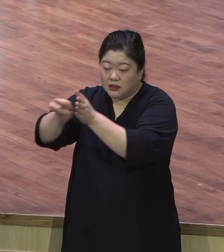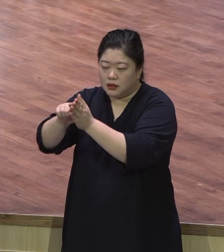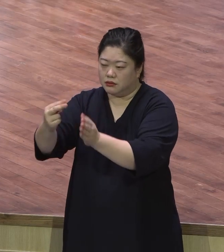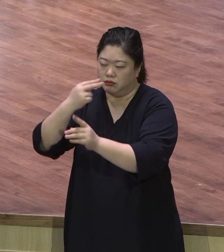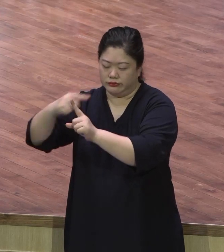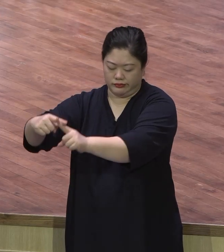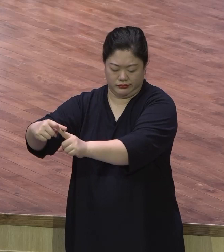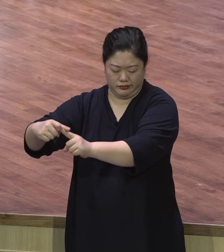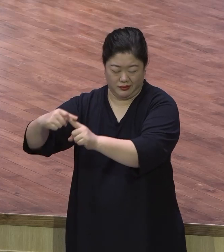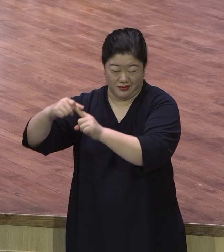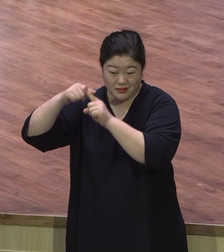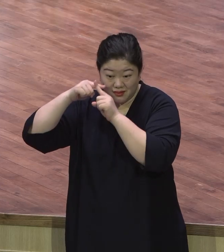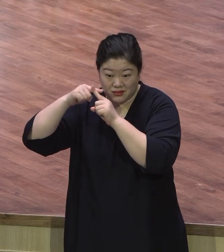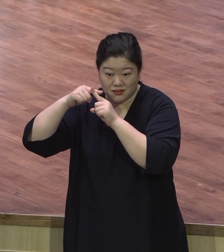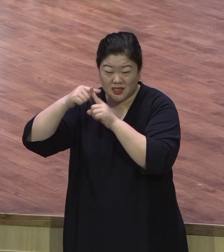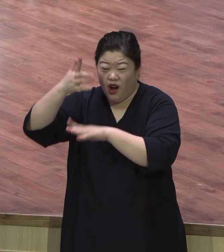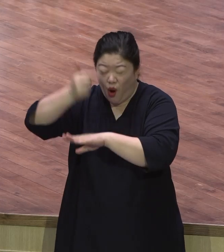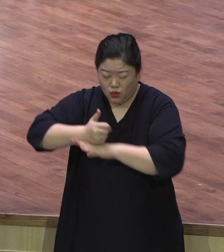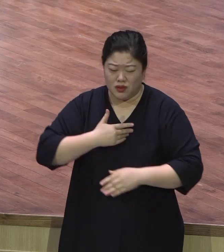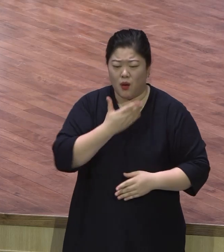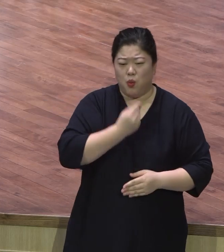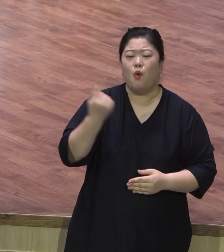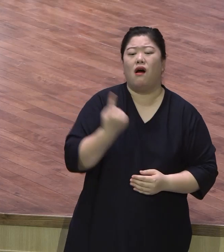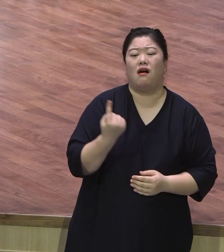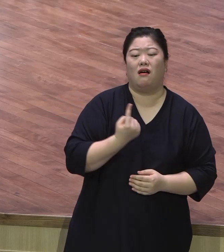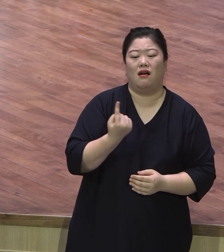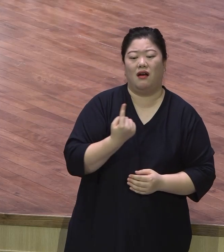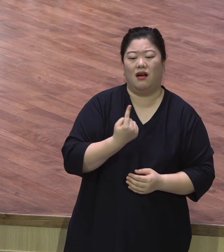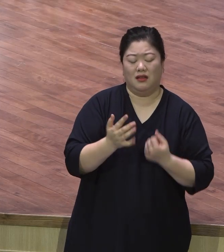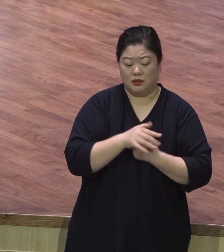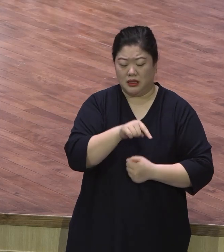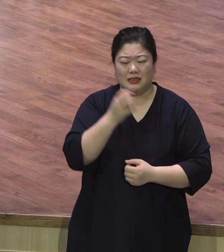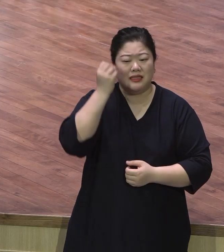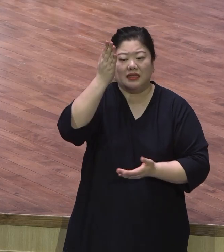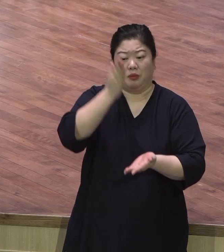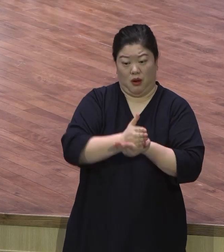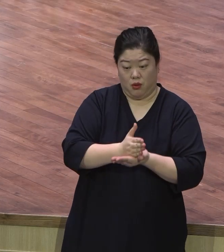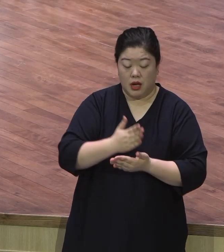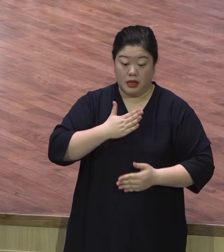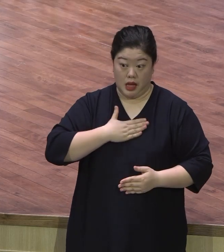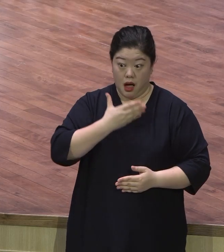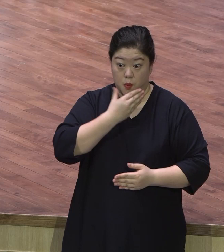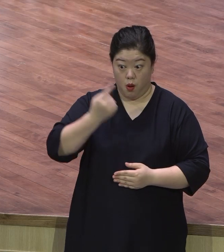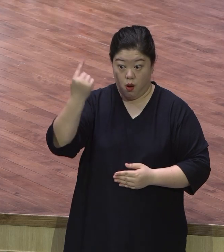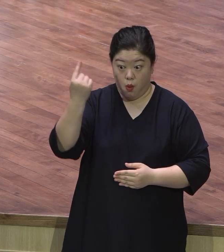자신을 위한 거예요 여러분 자신을 위하고 여러분 후손들을 위한 거예요